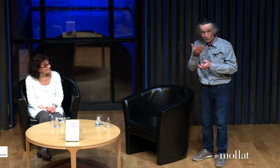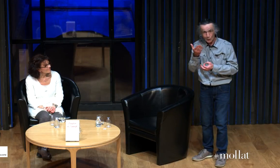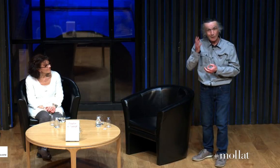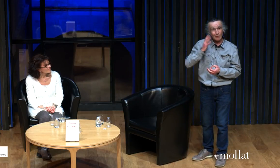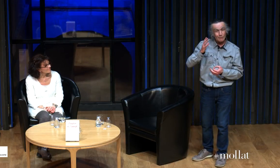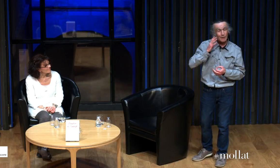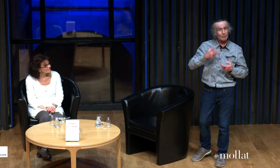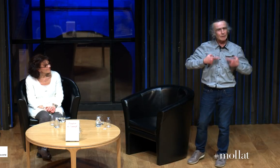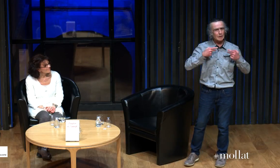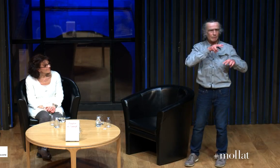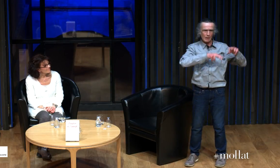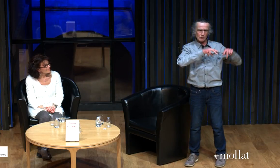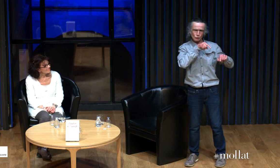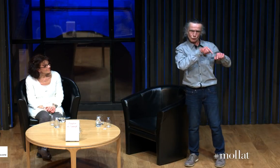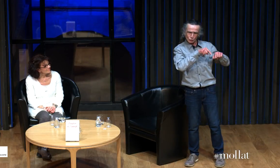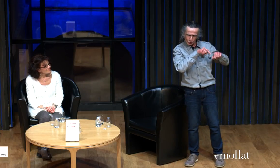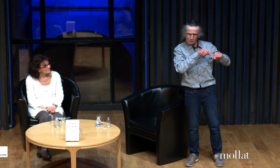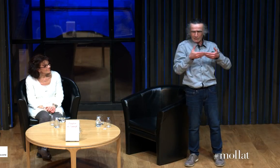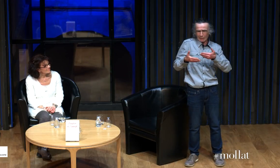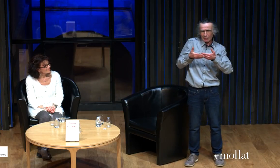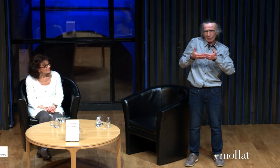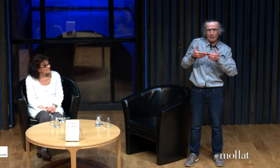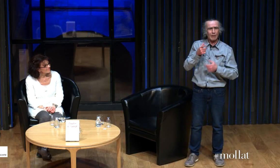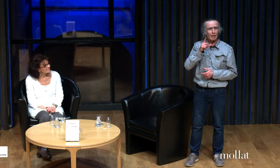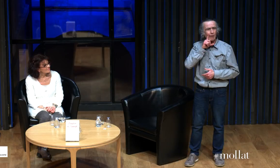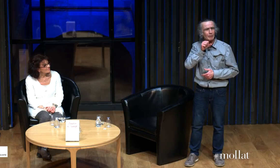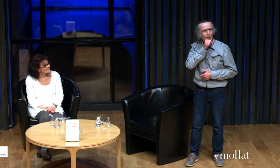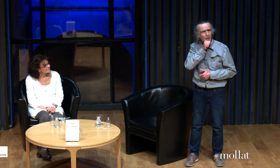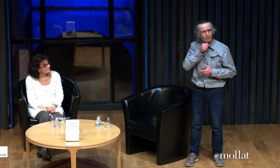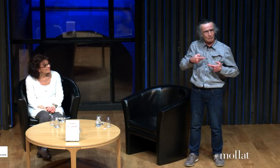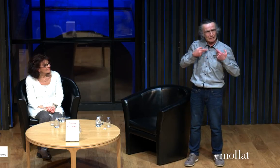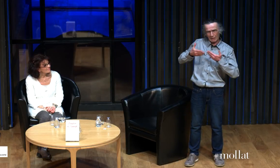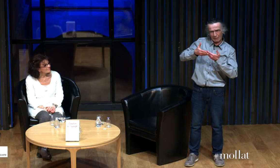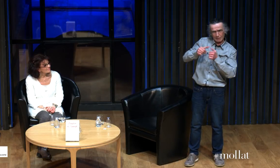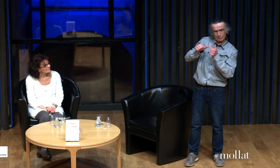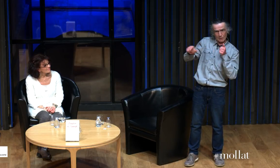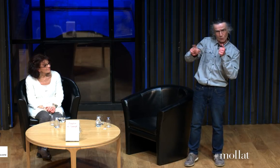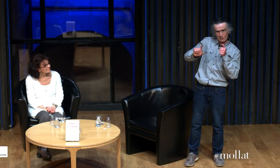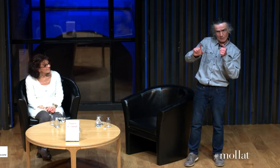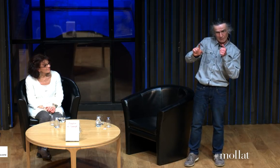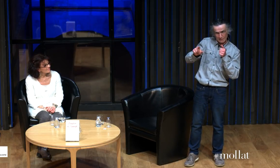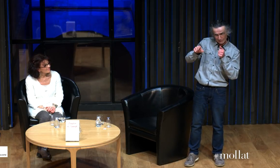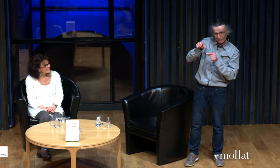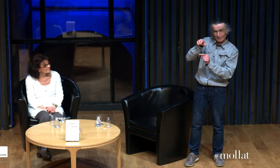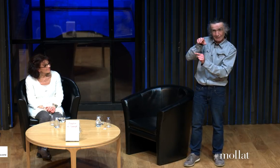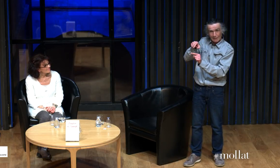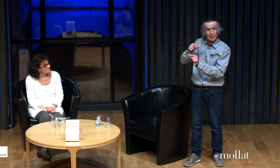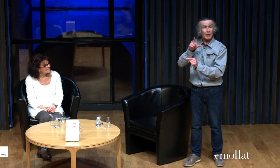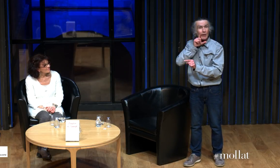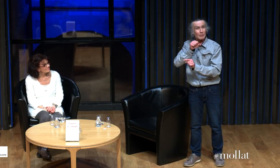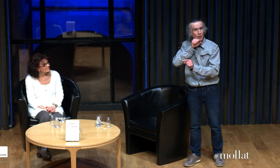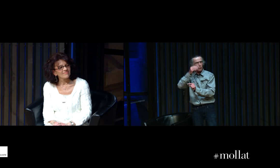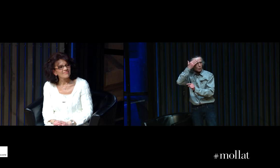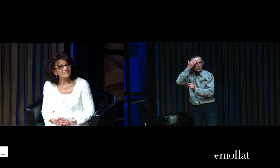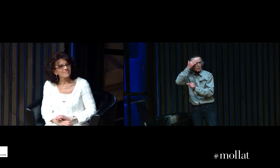participé à cet ouvrage. Lui, il raconte aussi son enfance. Il était dans un village. Il vivait très près de la maison de ses grands-parents,